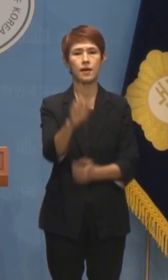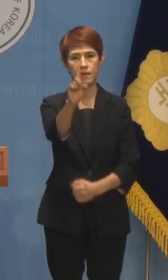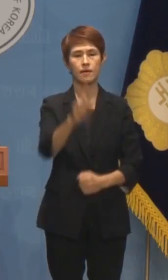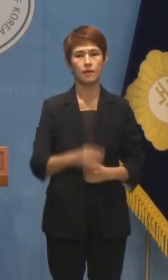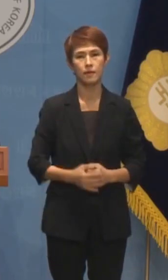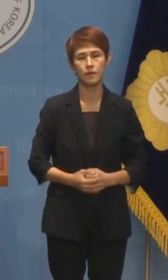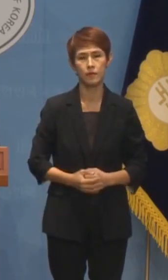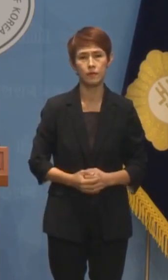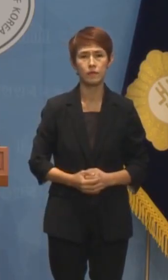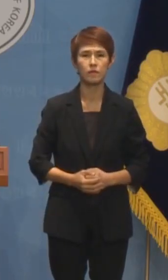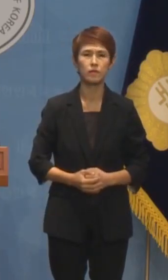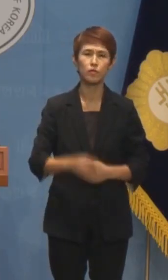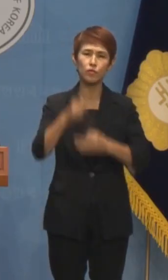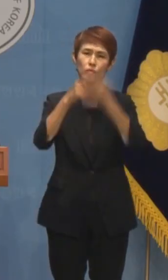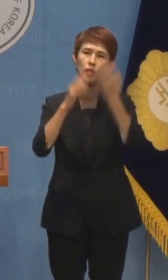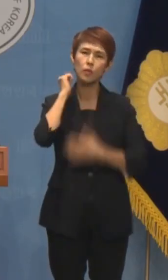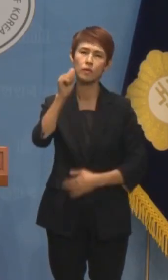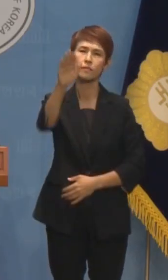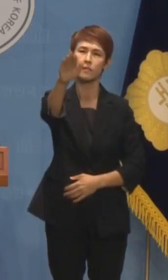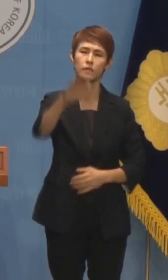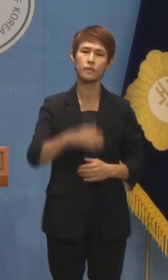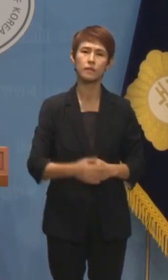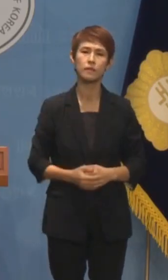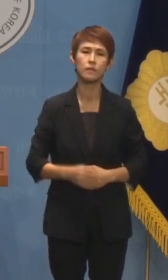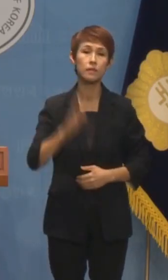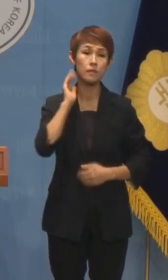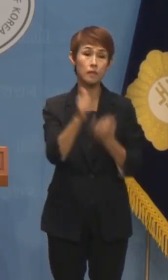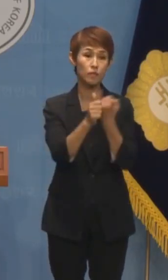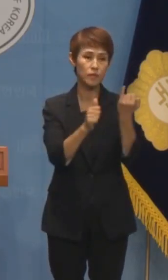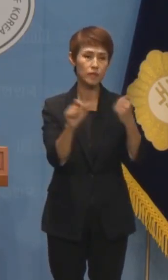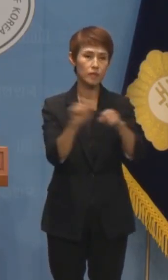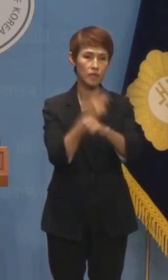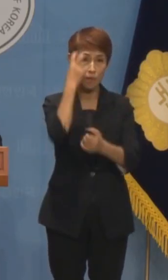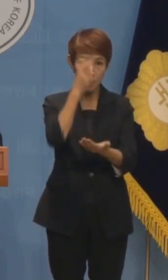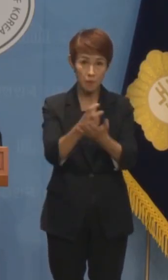윤석열 대통령은 당장 김건희